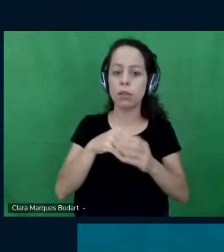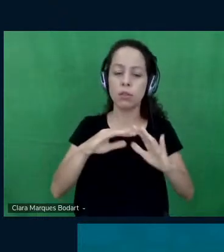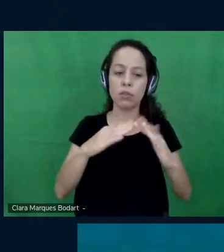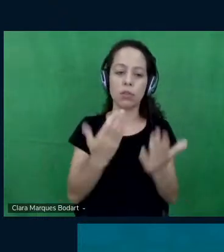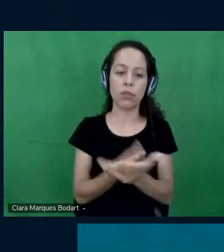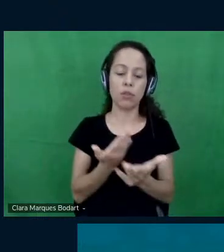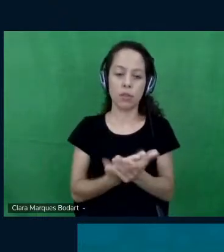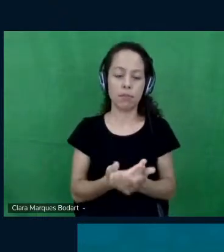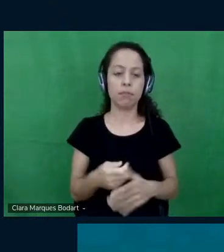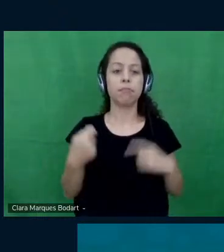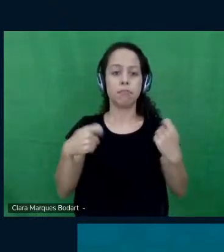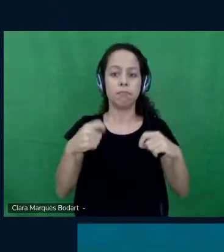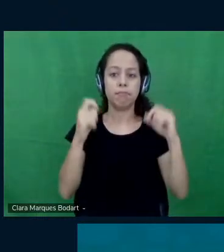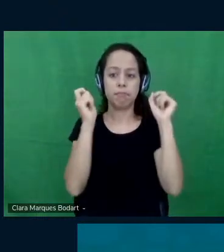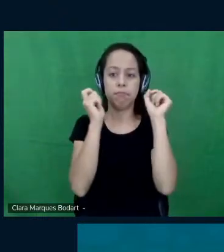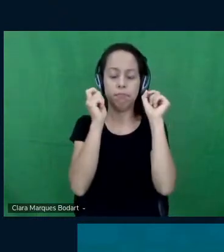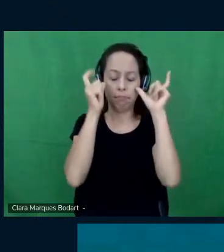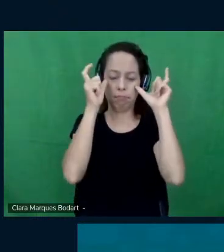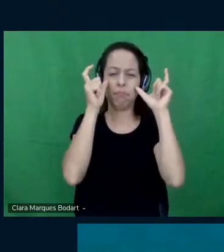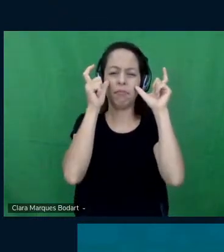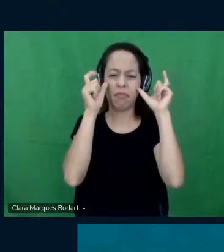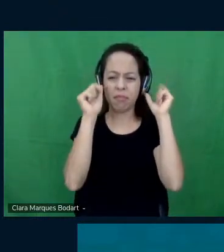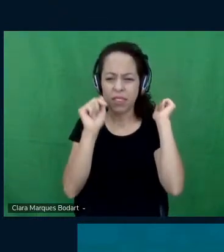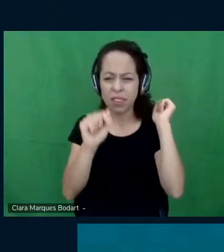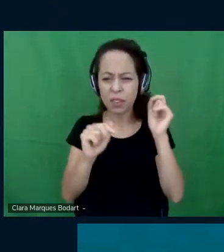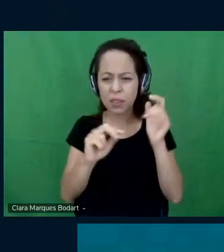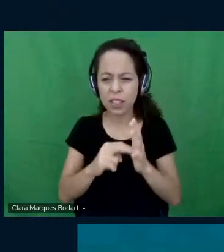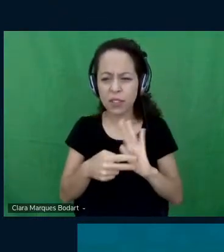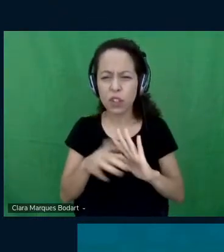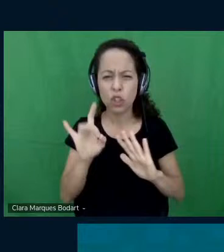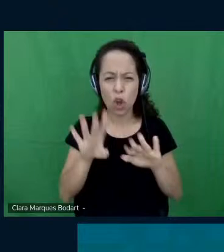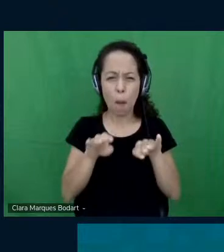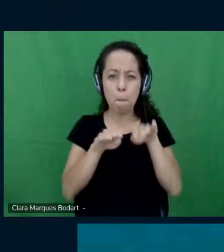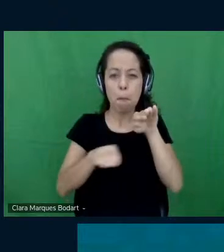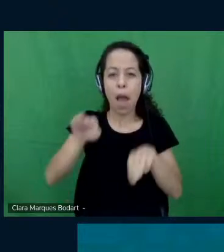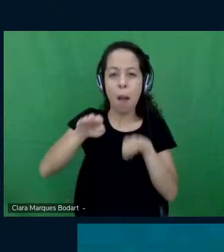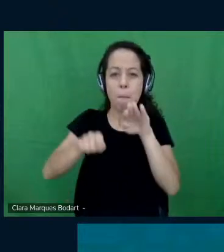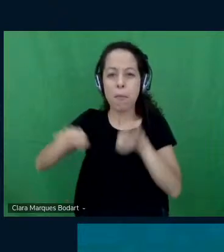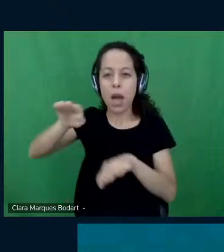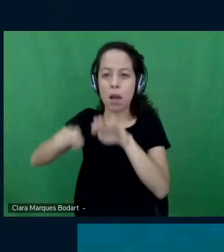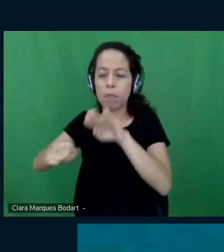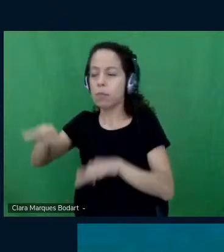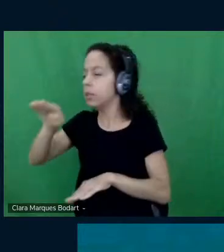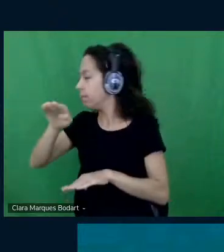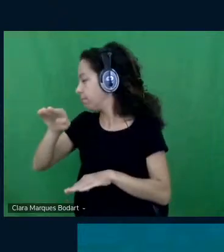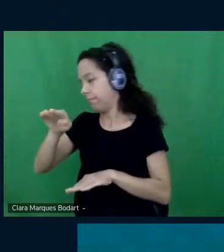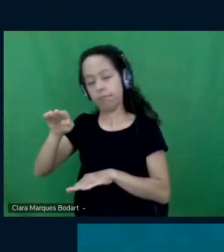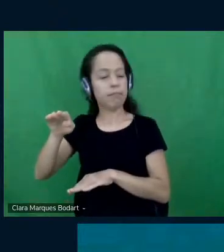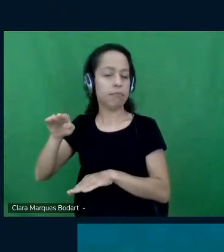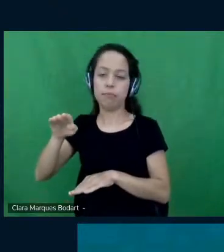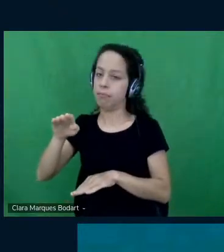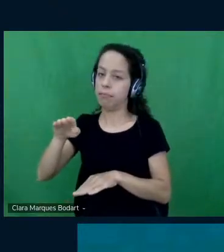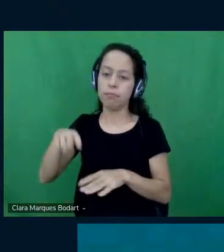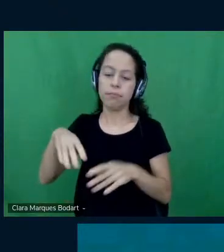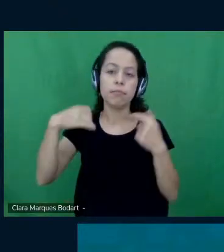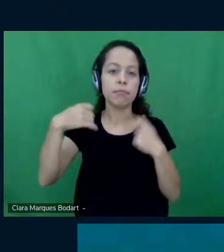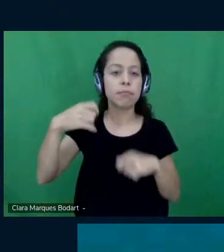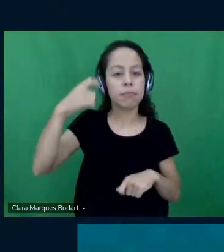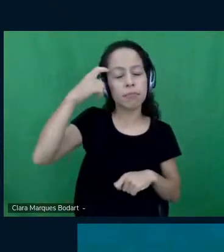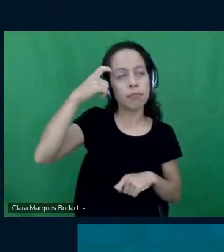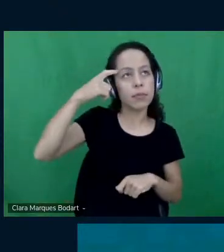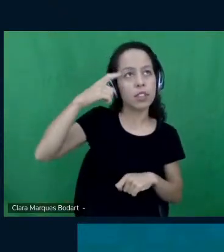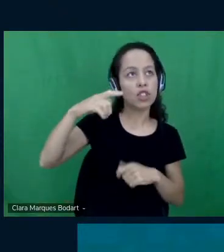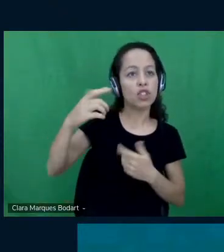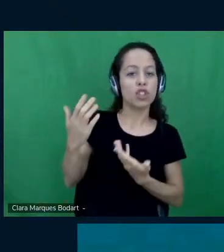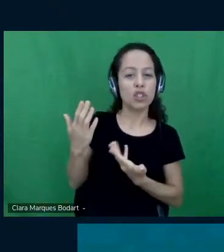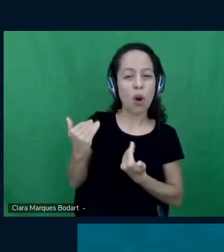Assim, esse cenário não é só de desigualdade. Tem mais um ponto para a gente pensar quando discutimos juventude e